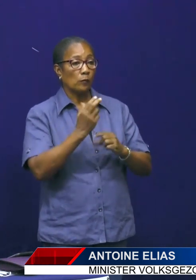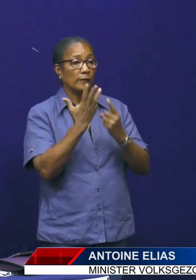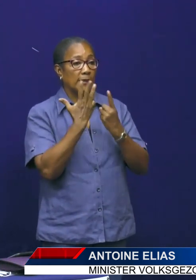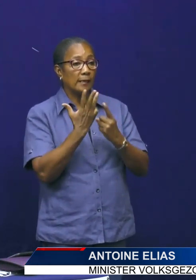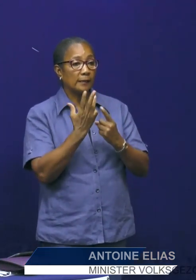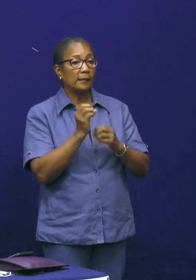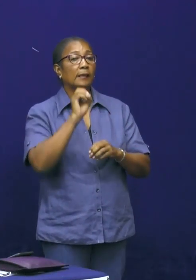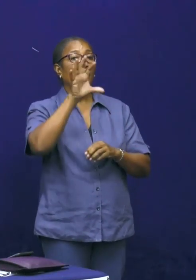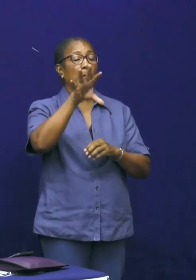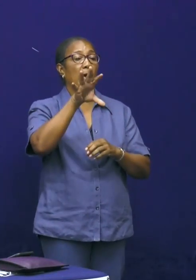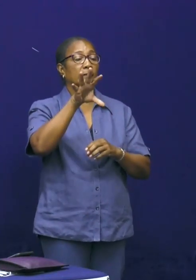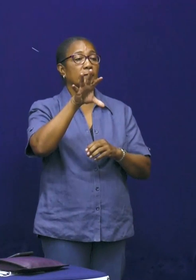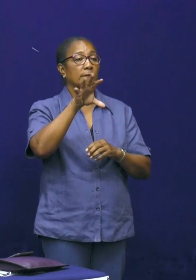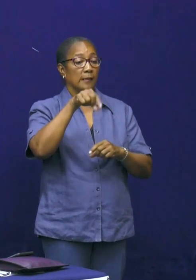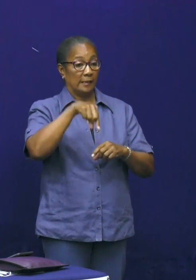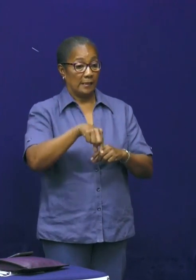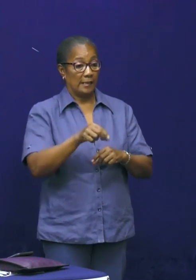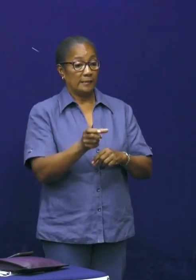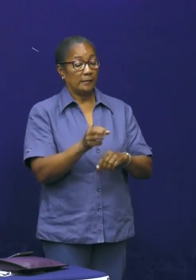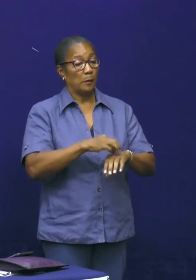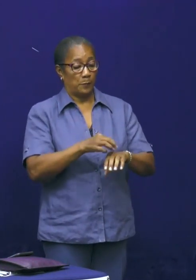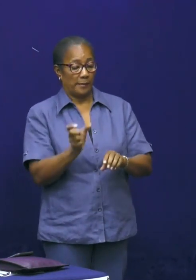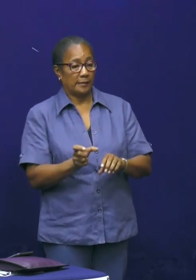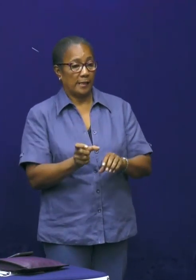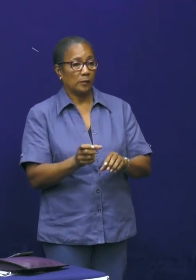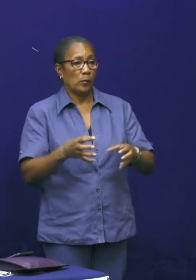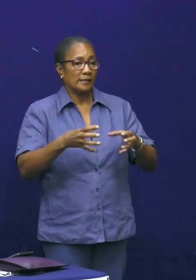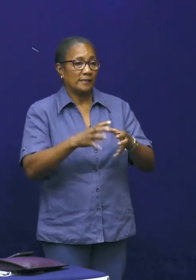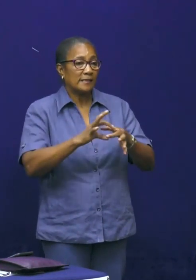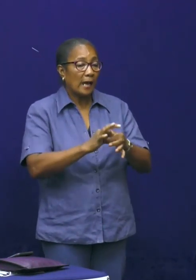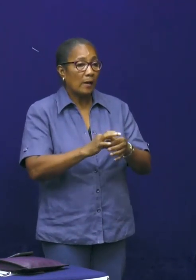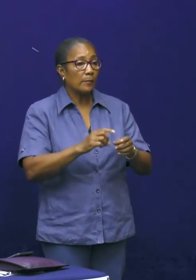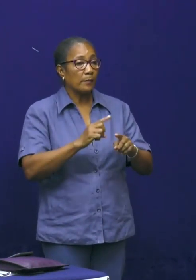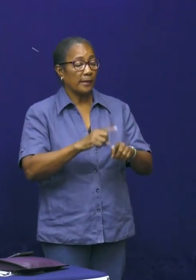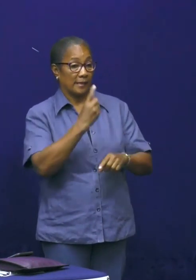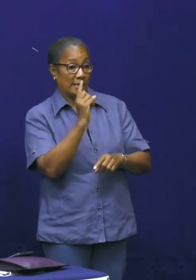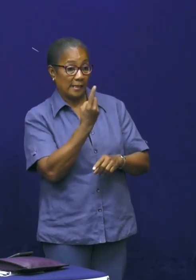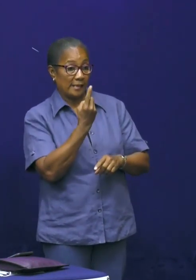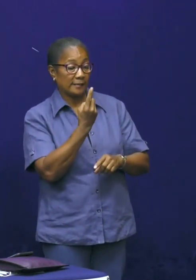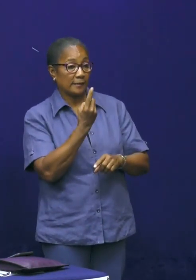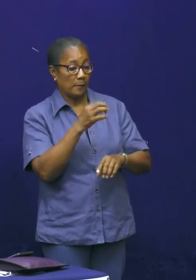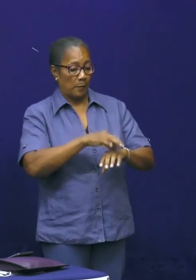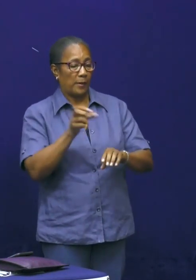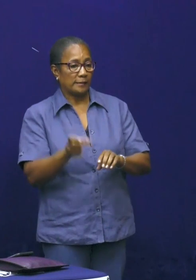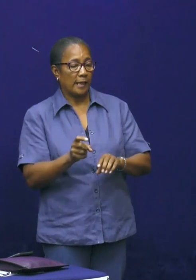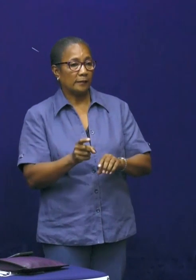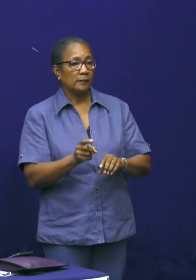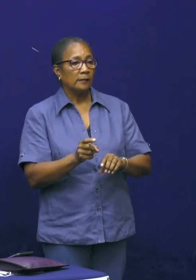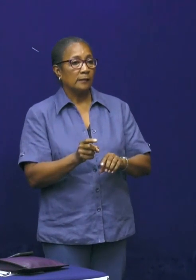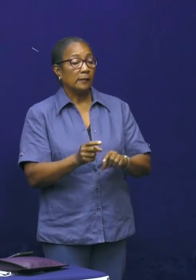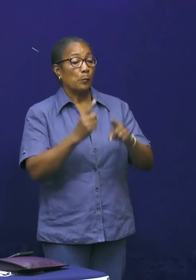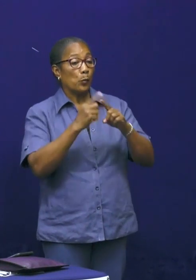geplaatst. Deze patiënt was in nauw contact geweest met de eerste patiënt die positief